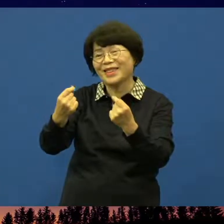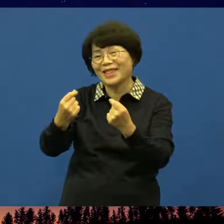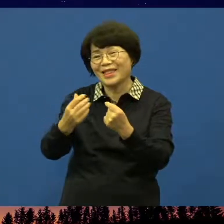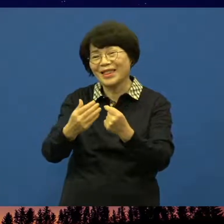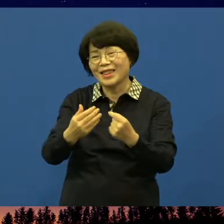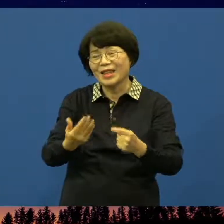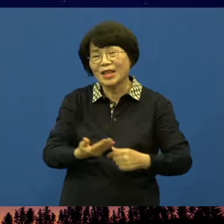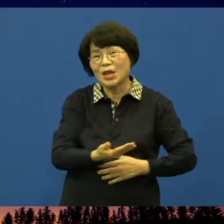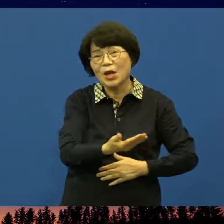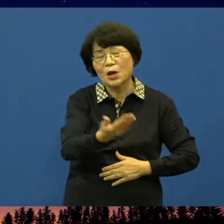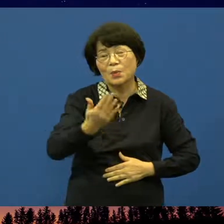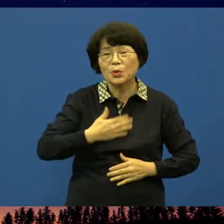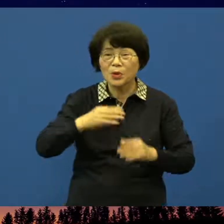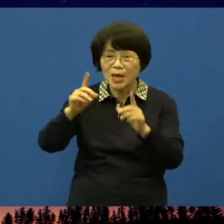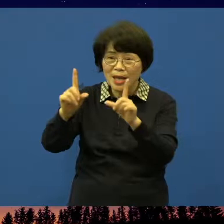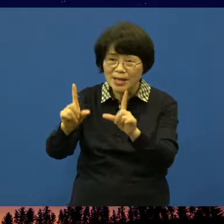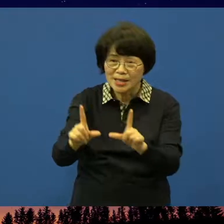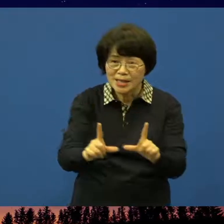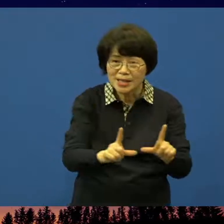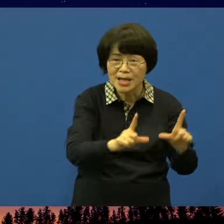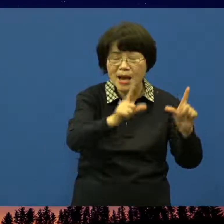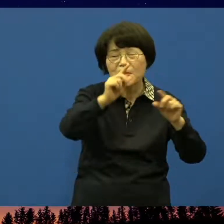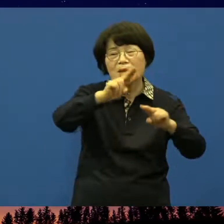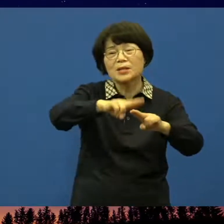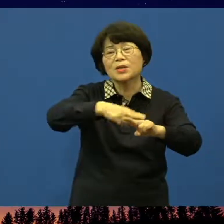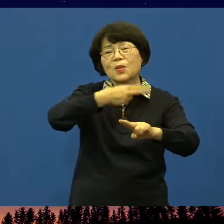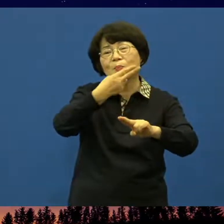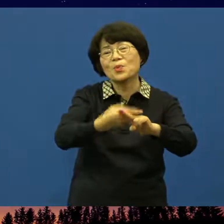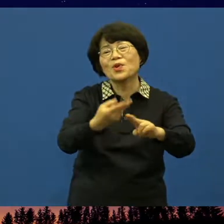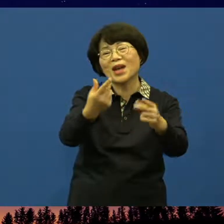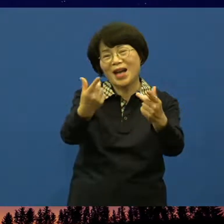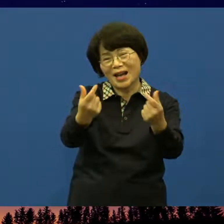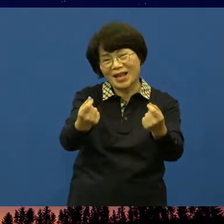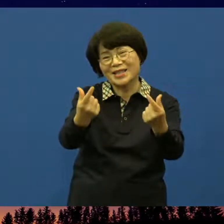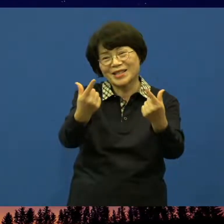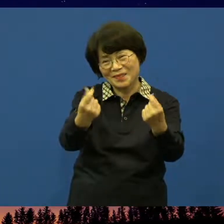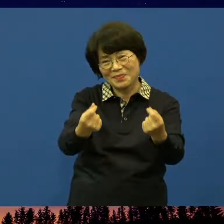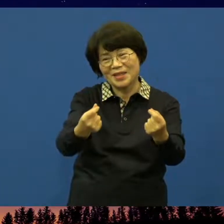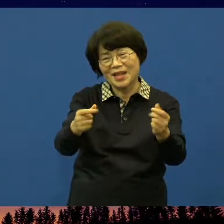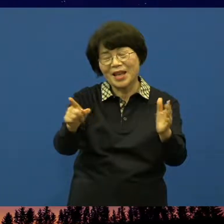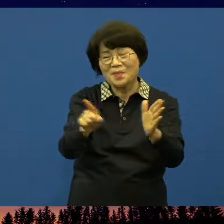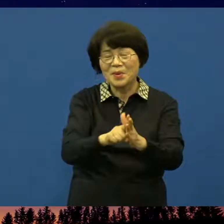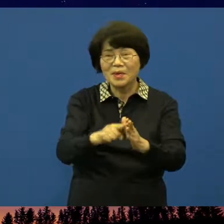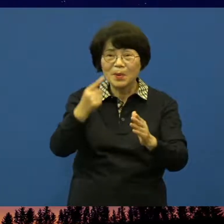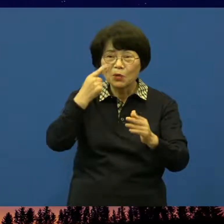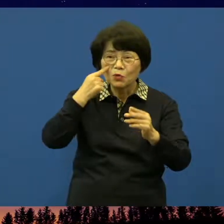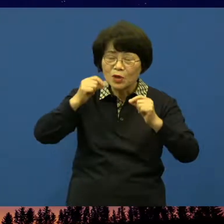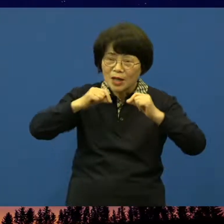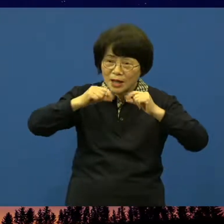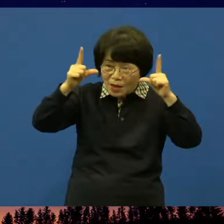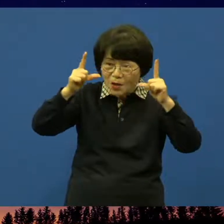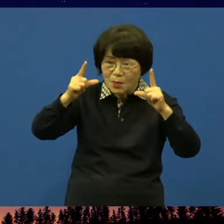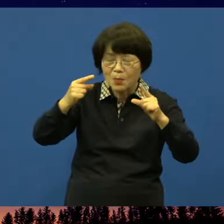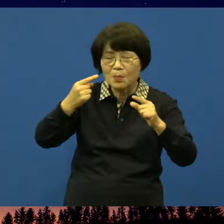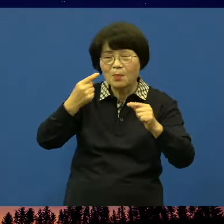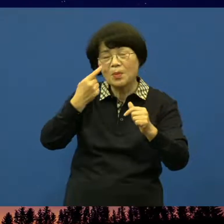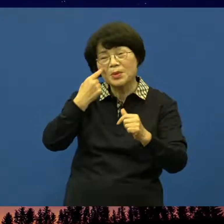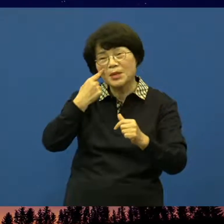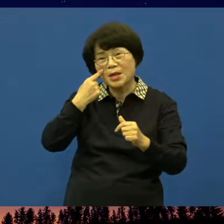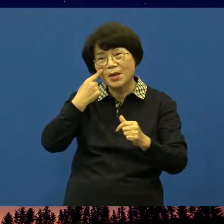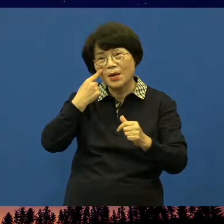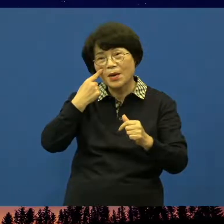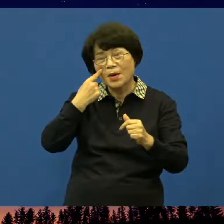사랑하는 성도는 우리의 삶은 선물이에요. 선물. 믿음의 눈을 떠보세요. 우리에게 주어진 것은